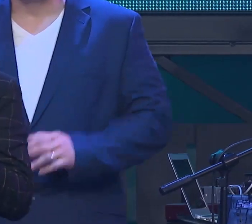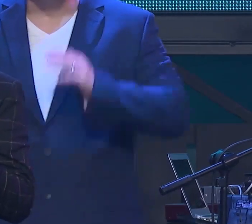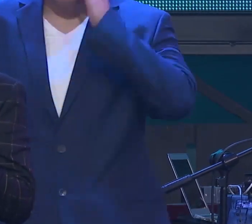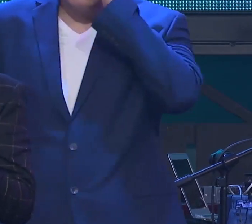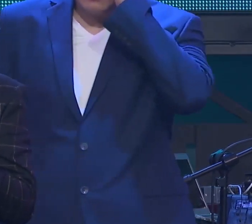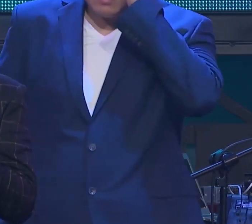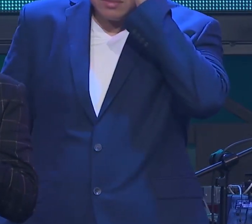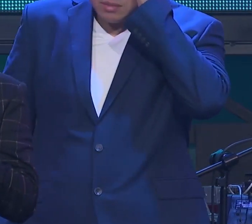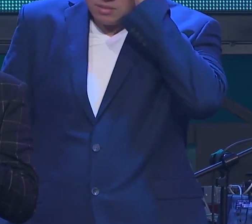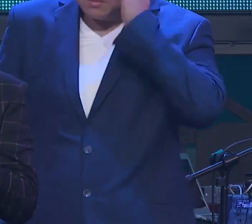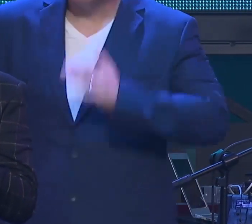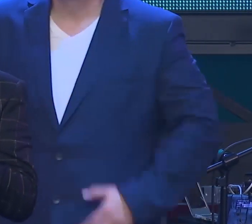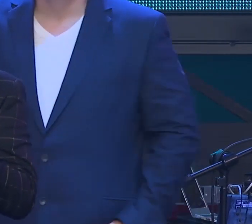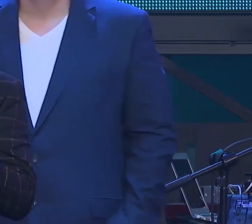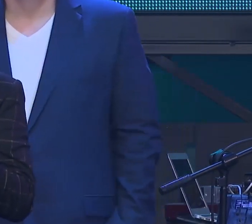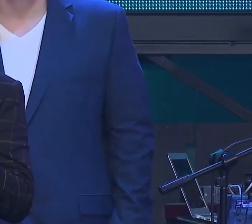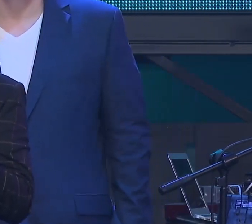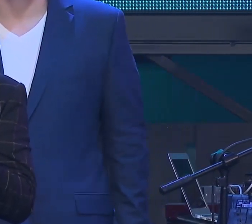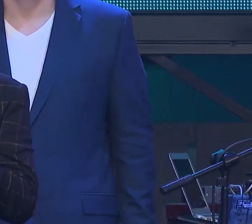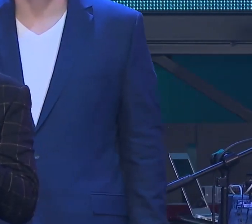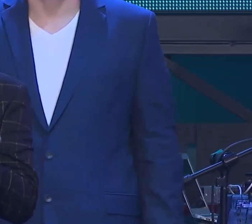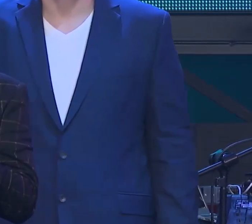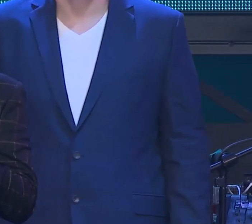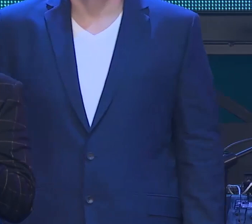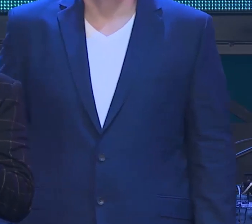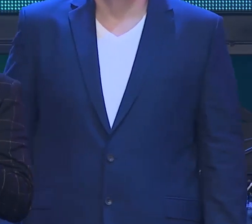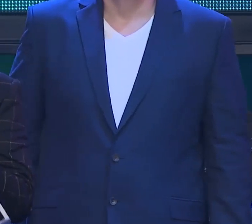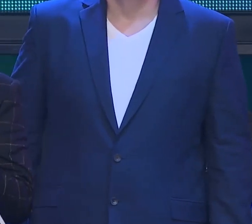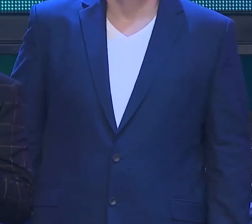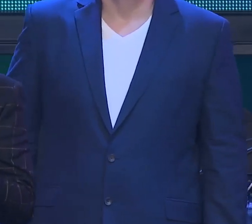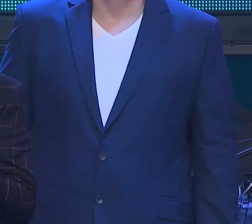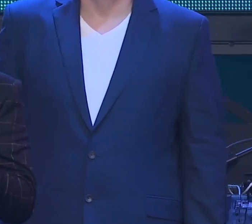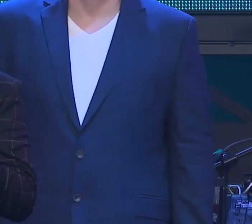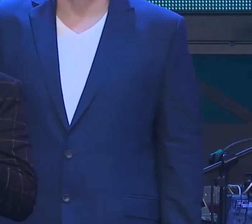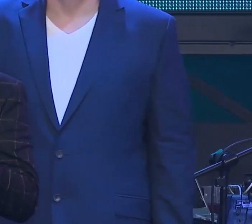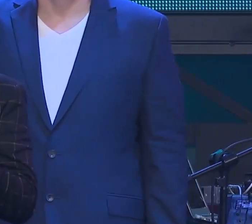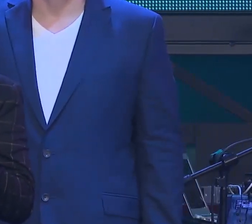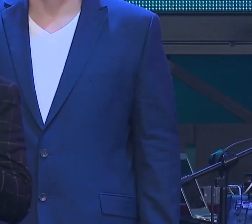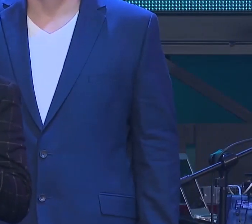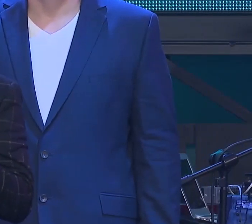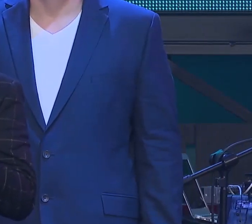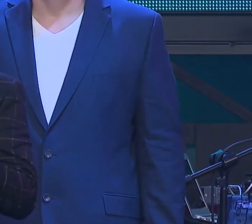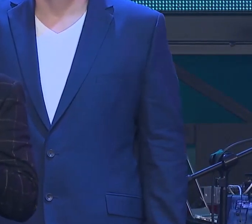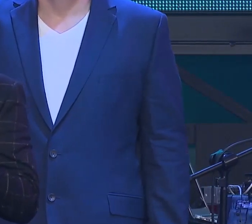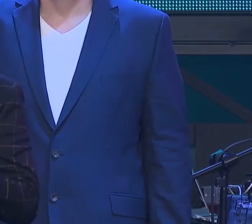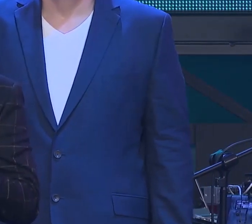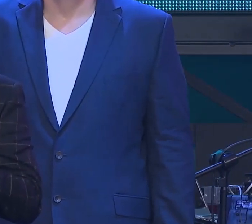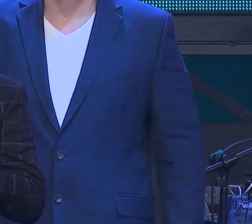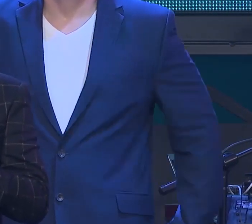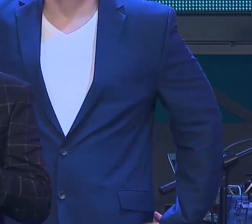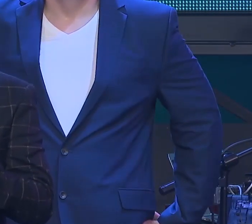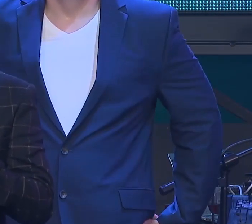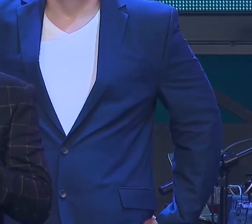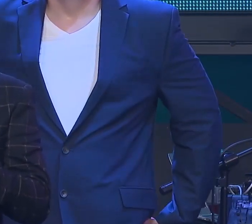izinkan Tuhan menjamah sekali lagi kehidupan Anda dimanapun Anda mengikuti ibadah ini. Tuhan Yesus